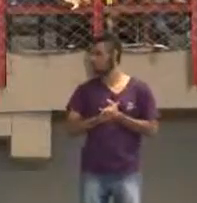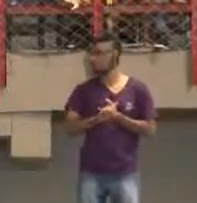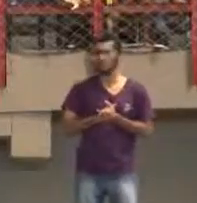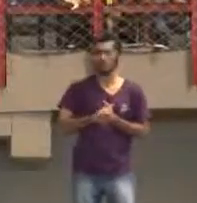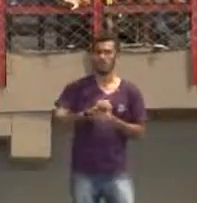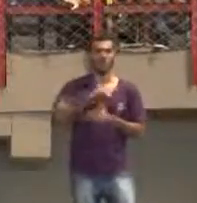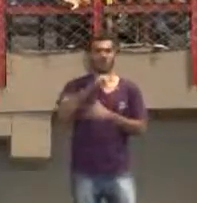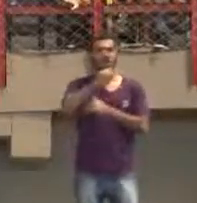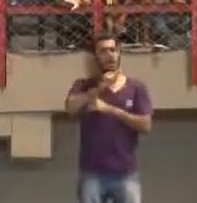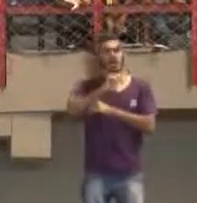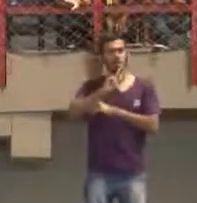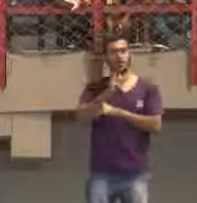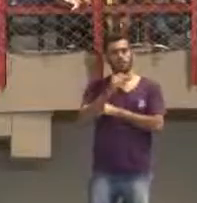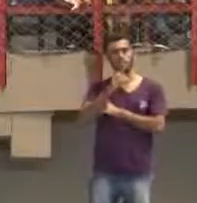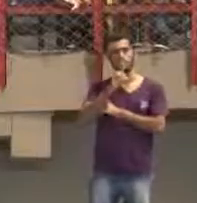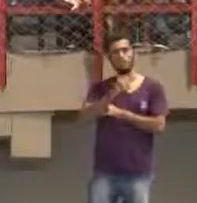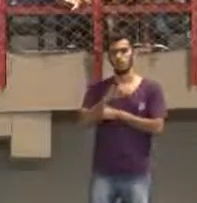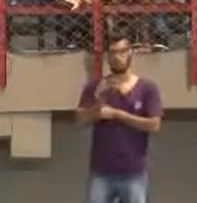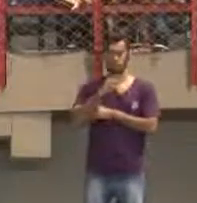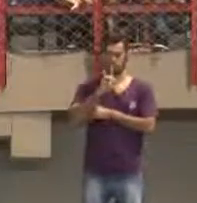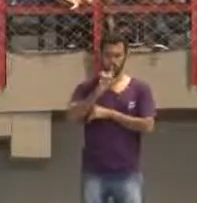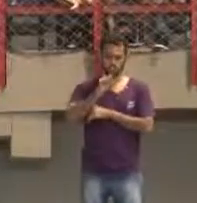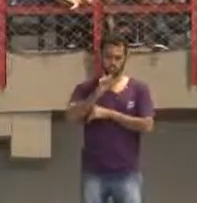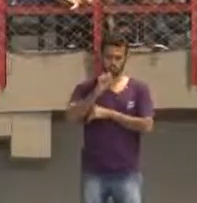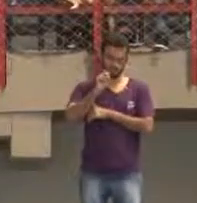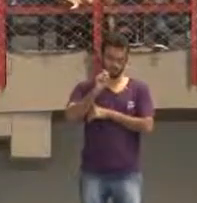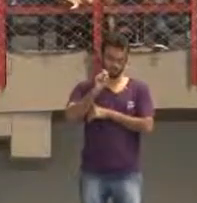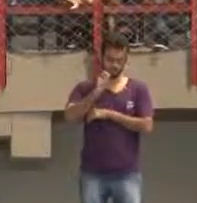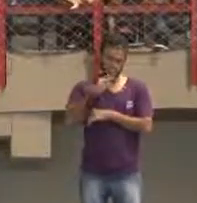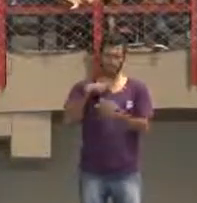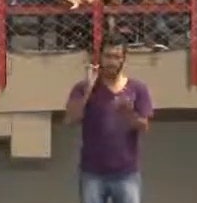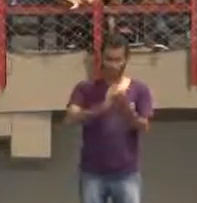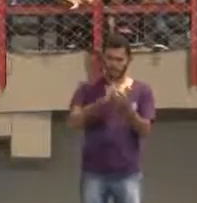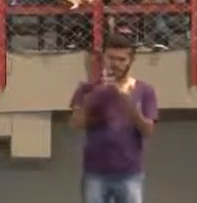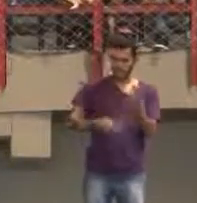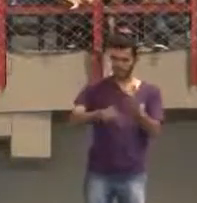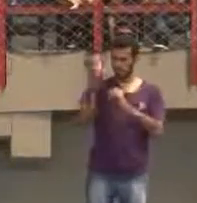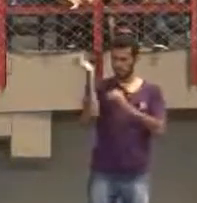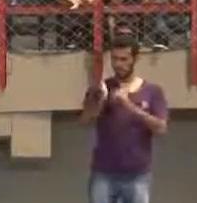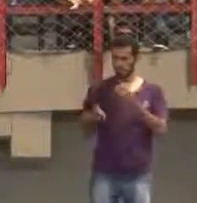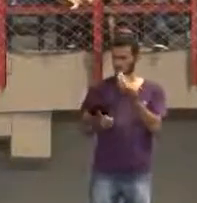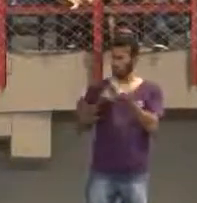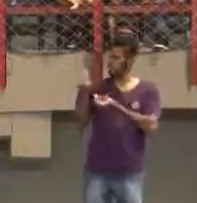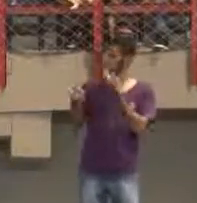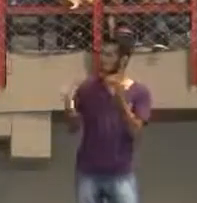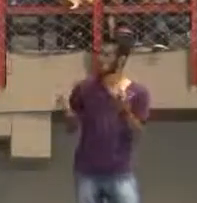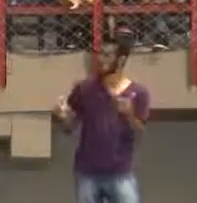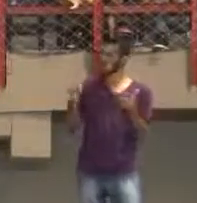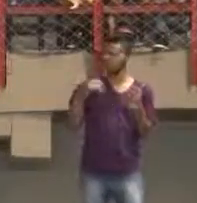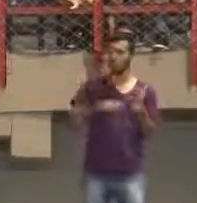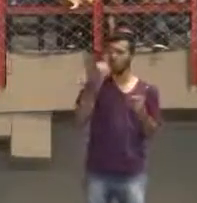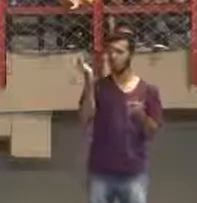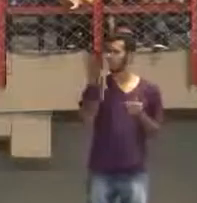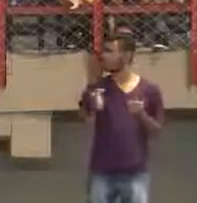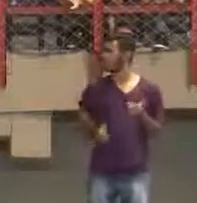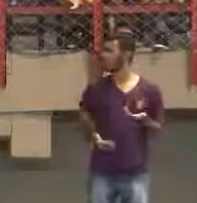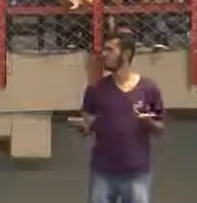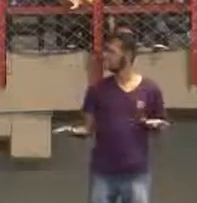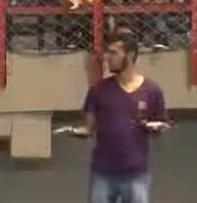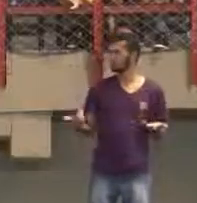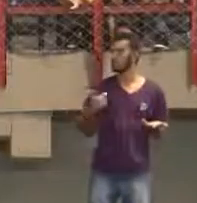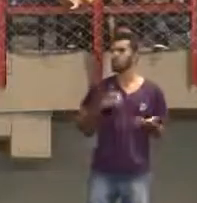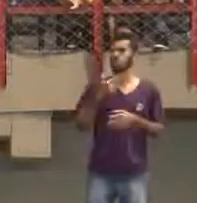Machado de Assis era um autorrealista brasileiro como não houve Realismo no Brasil Olha a pergunta